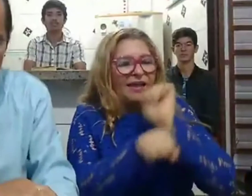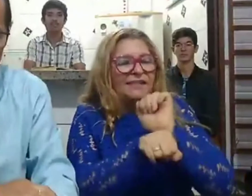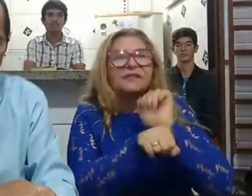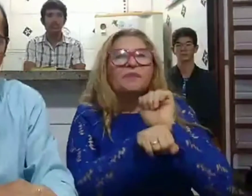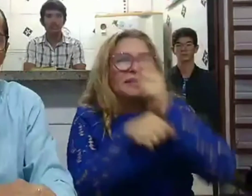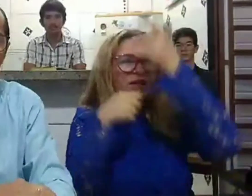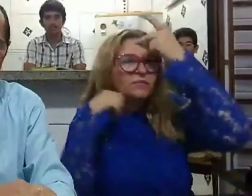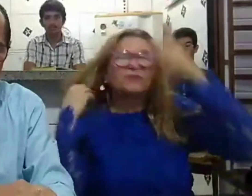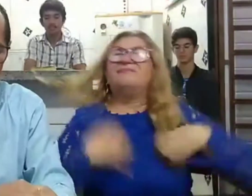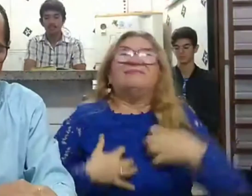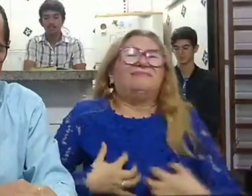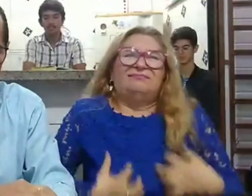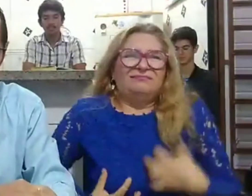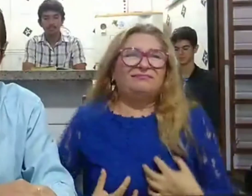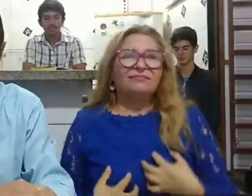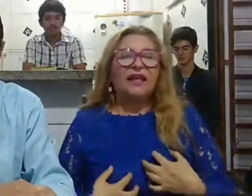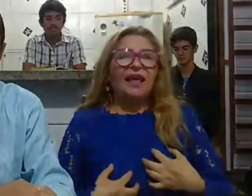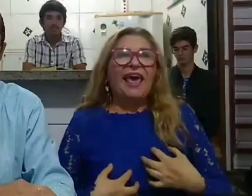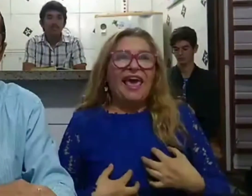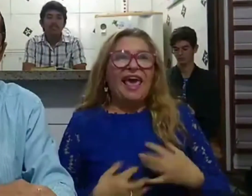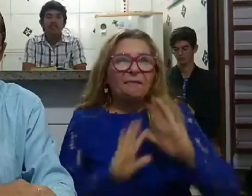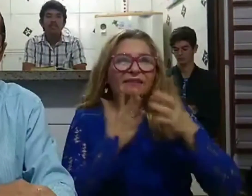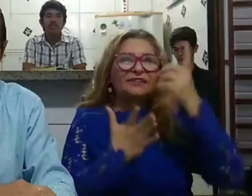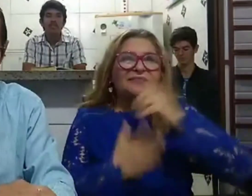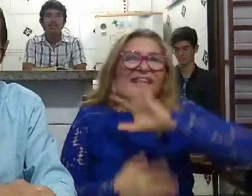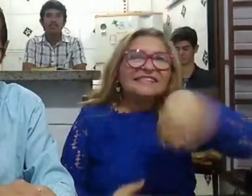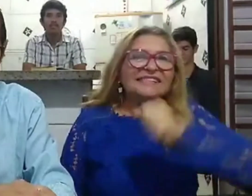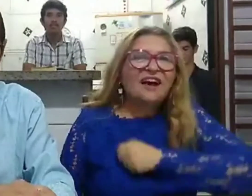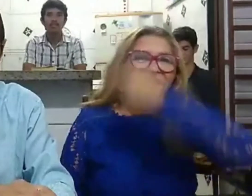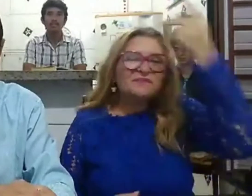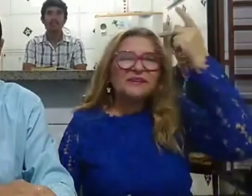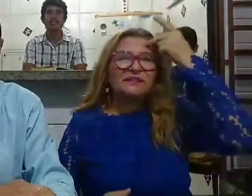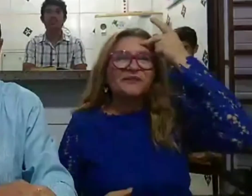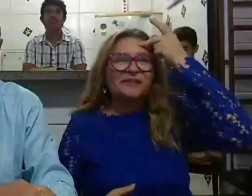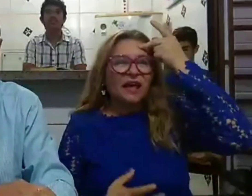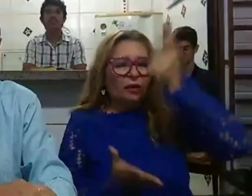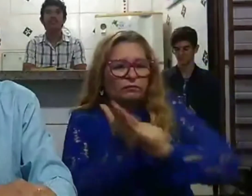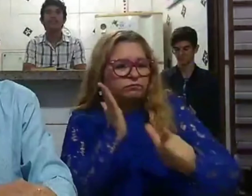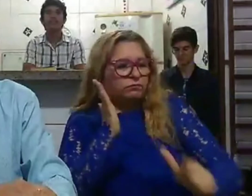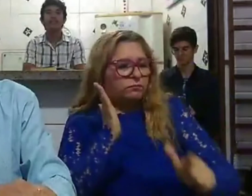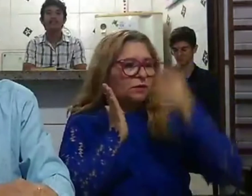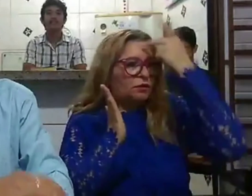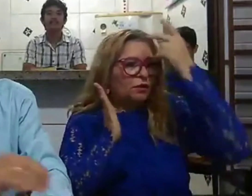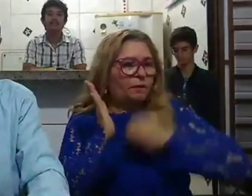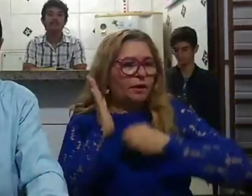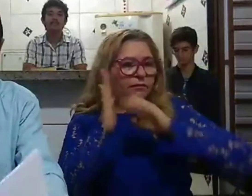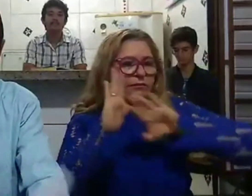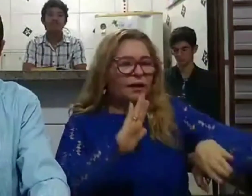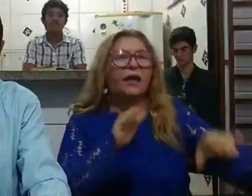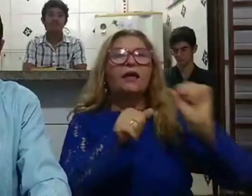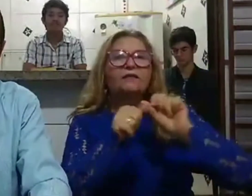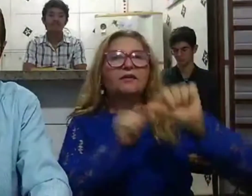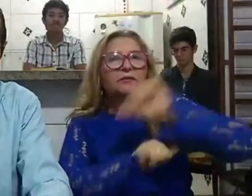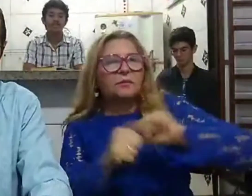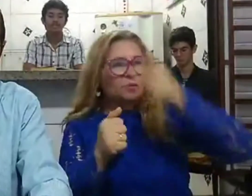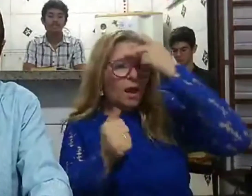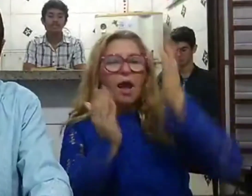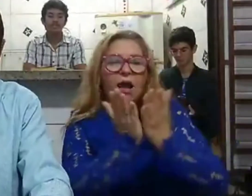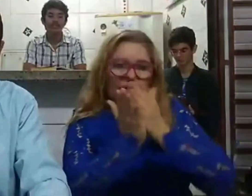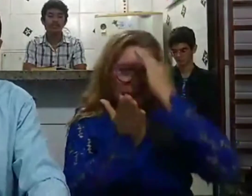pecadores desesperados, que salva os perdidos, que justifica os condenados e faz crente aos